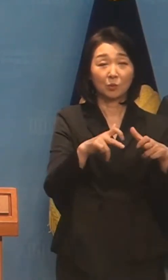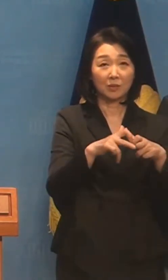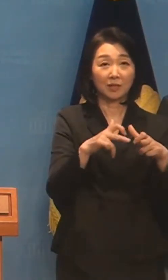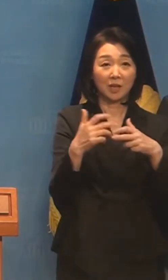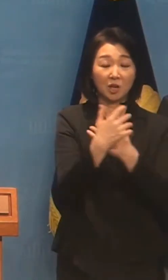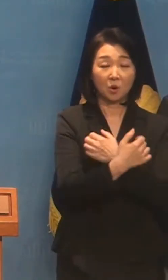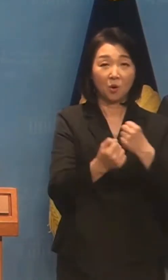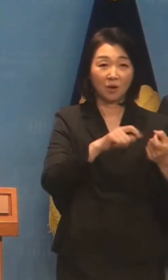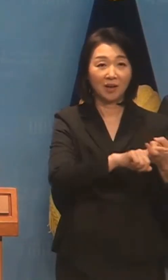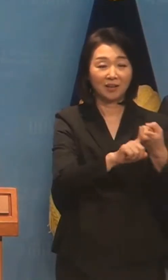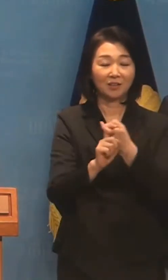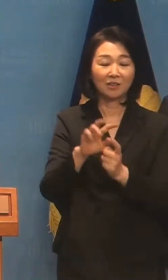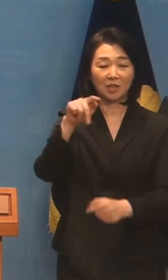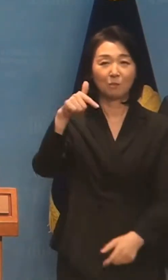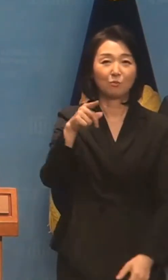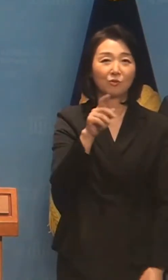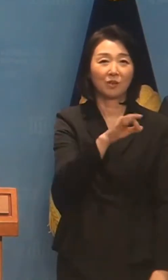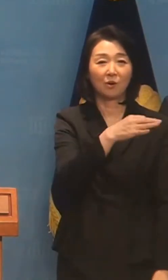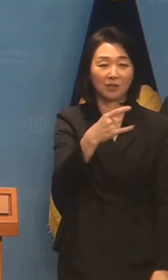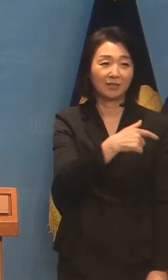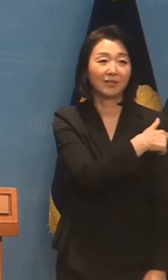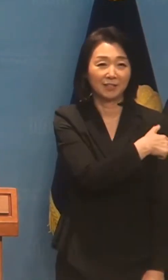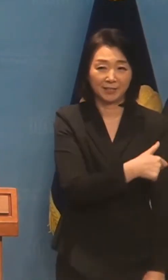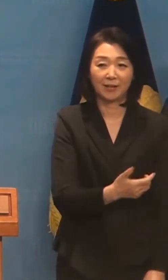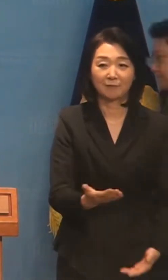전국장애인건강연대 문경희 이사님,